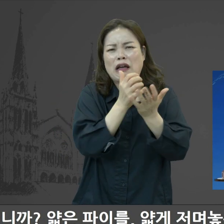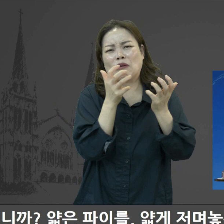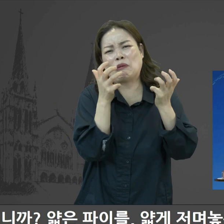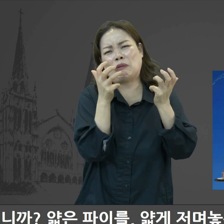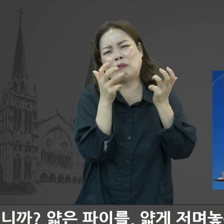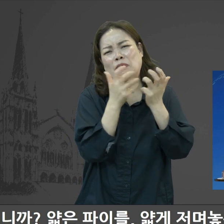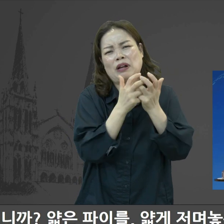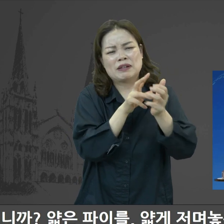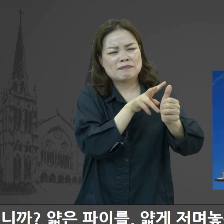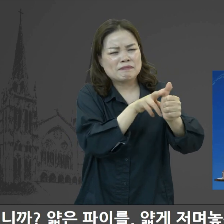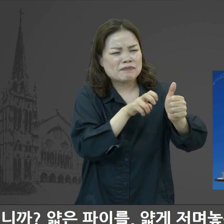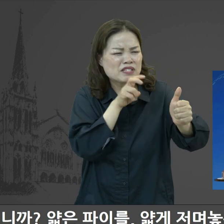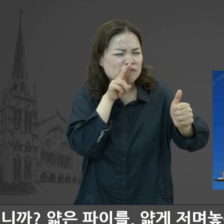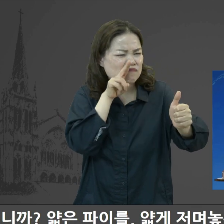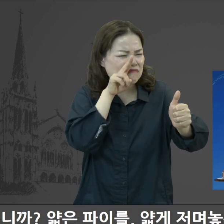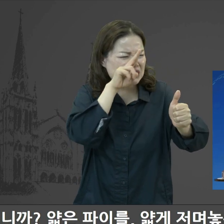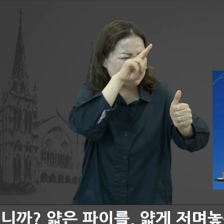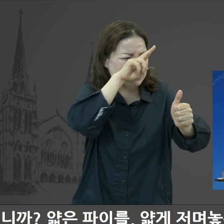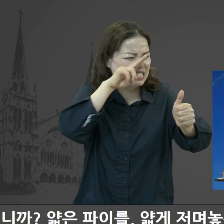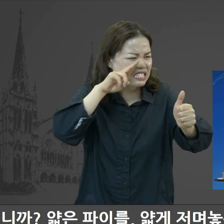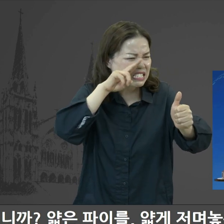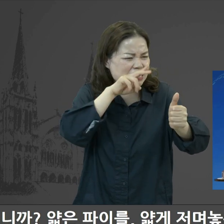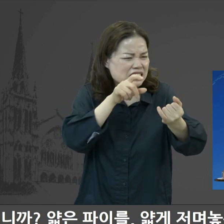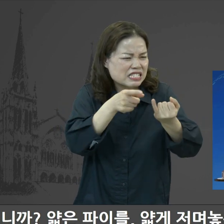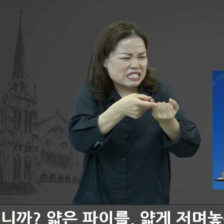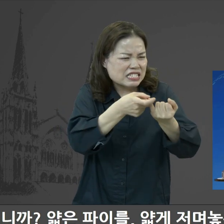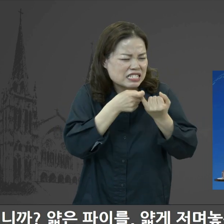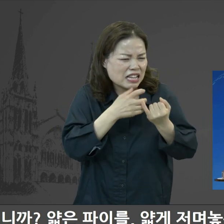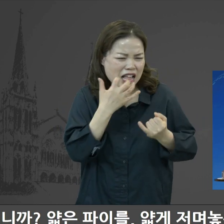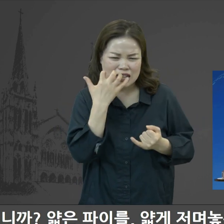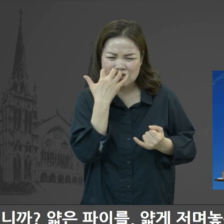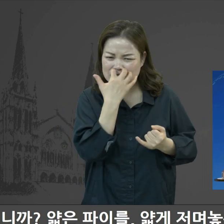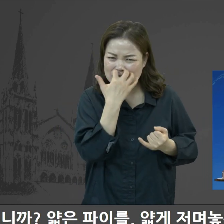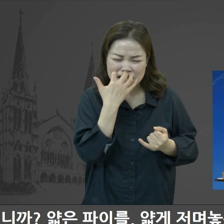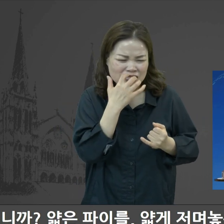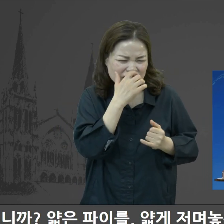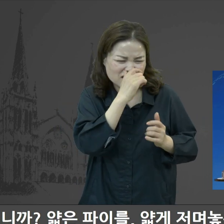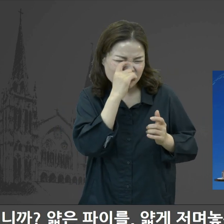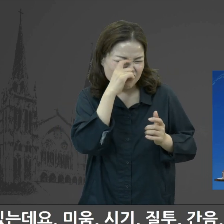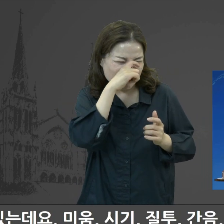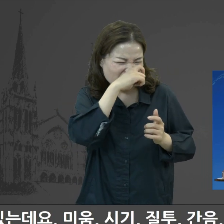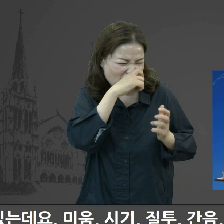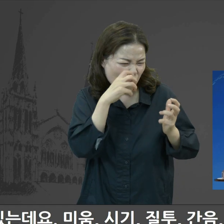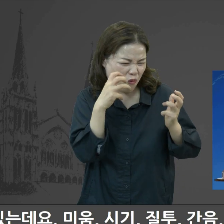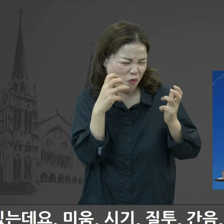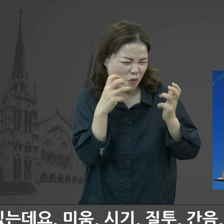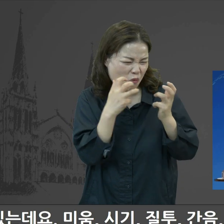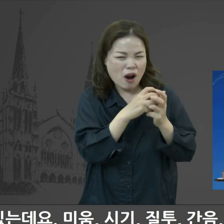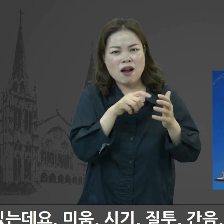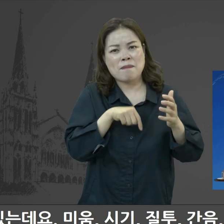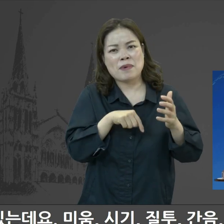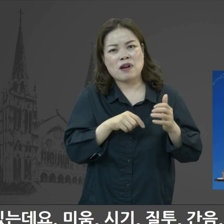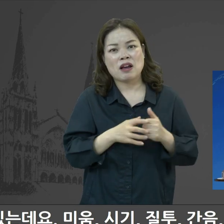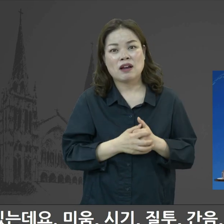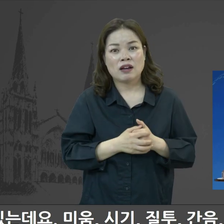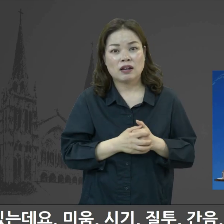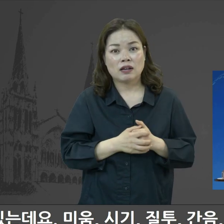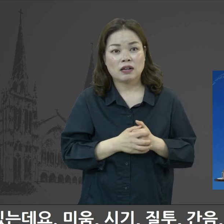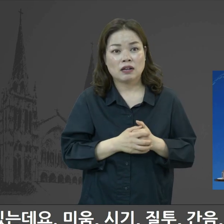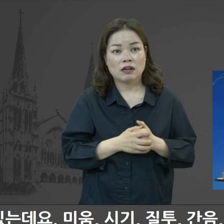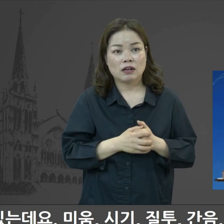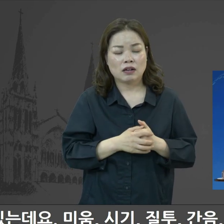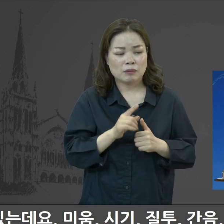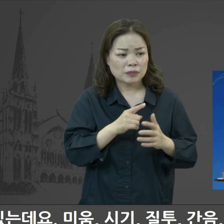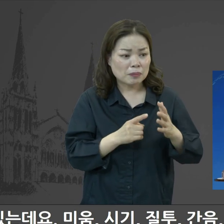막 미움, 시기, 질투, 간음, 음란, 온갖 것들이 이 속에서 다 꿈틀거리고 있다가요, 그냥